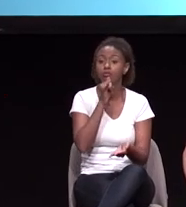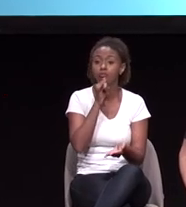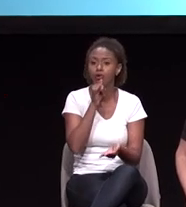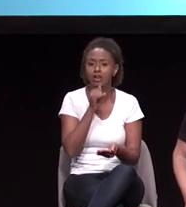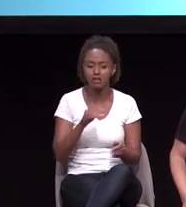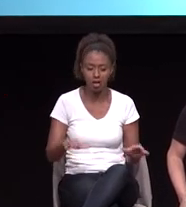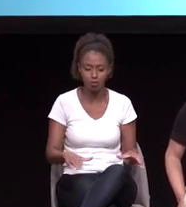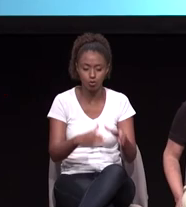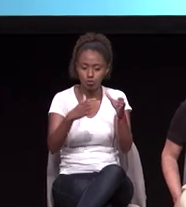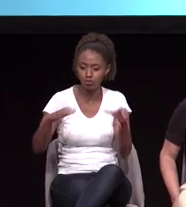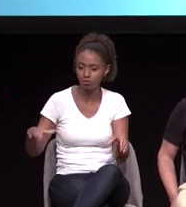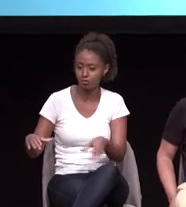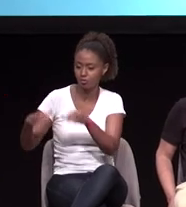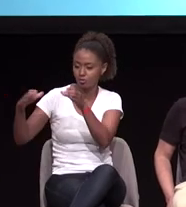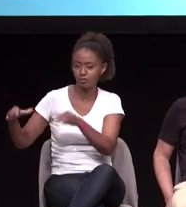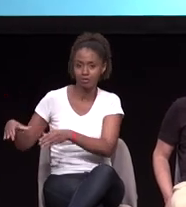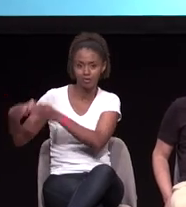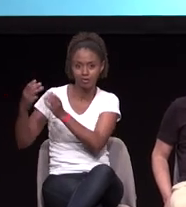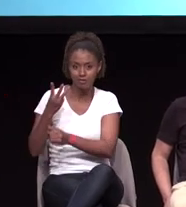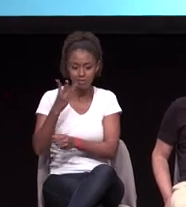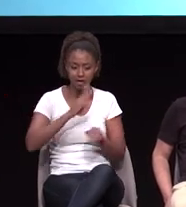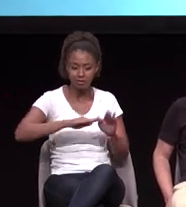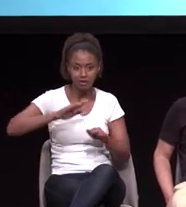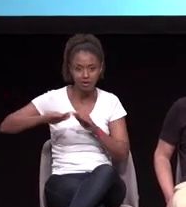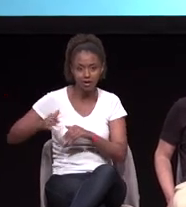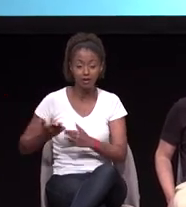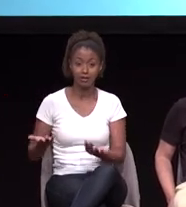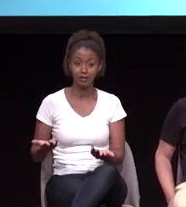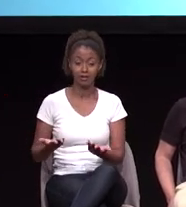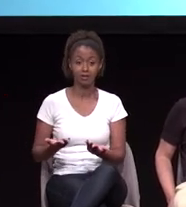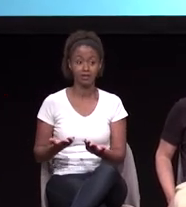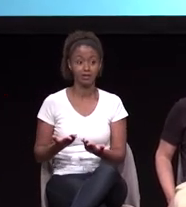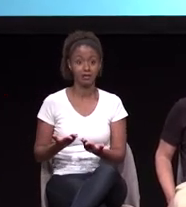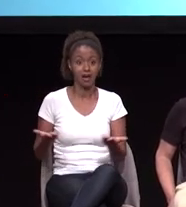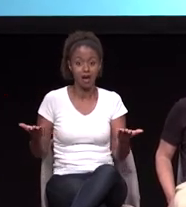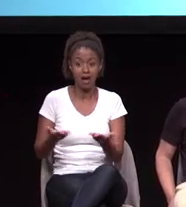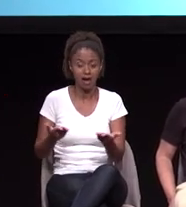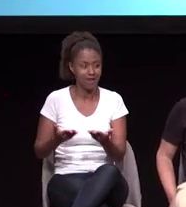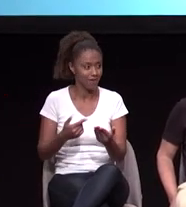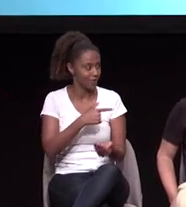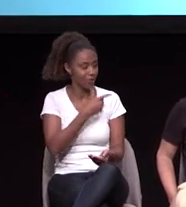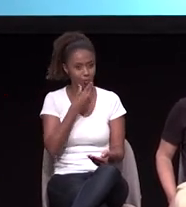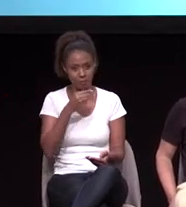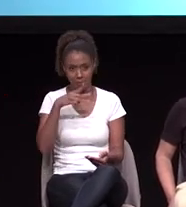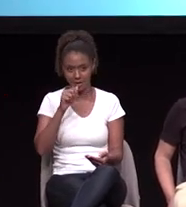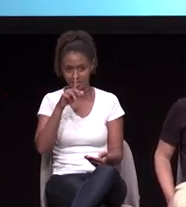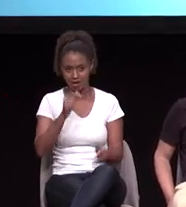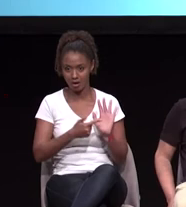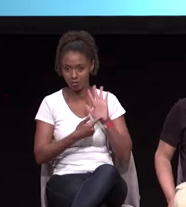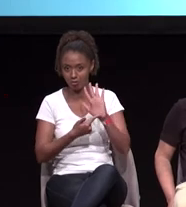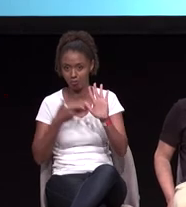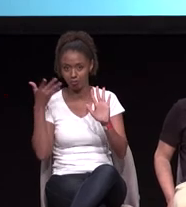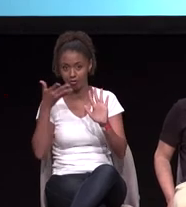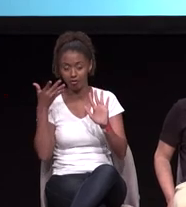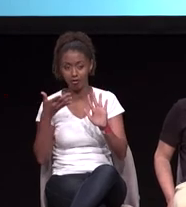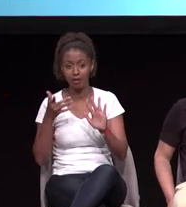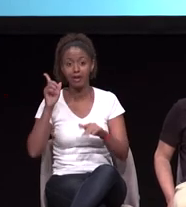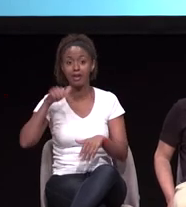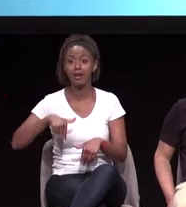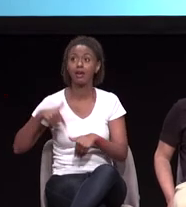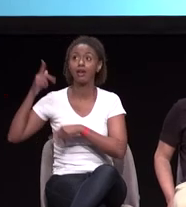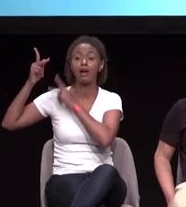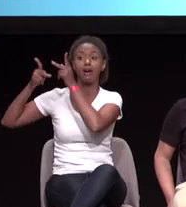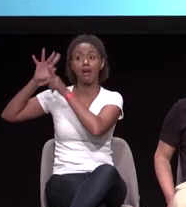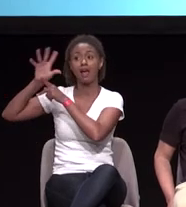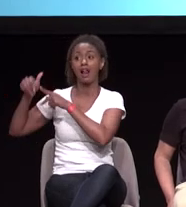são famosos rompe lei que que marcelo mostrou que vem do povo foi o